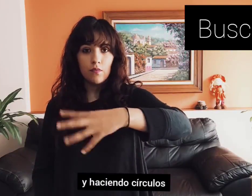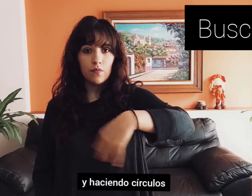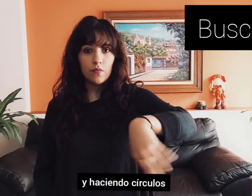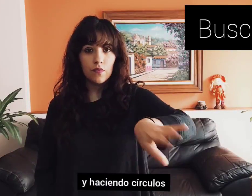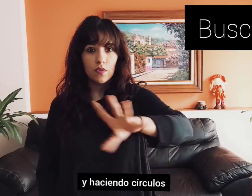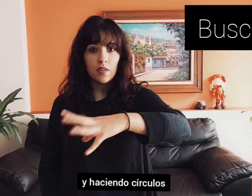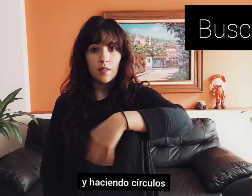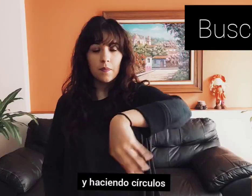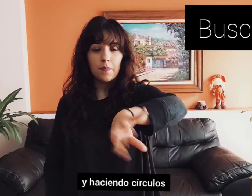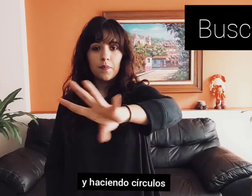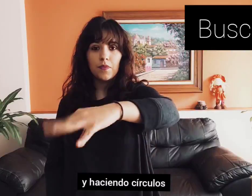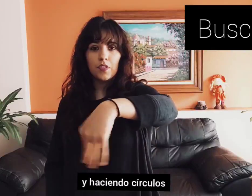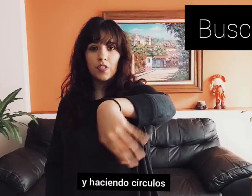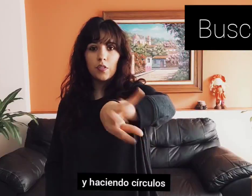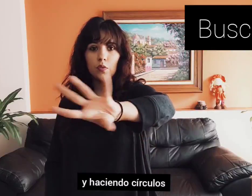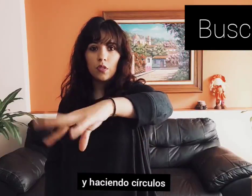círculos.